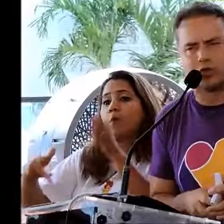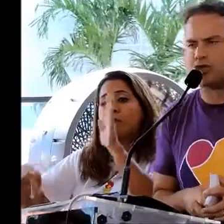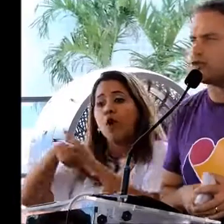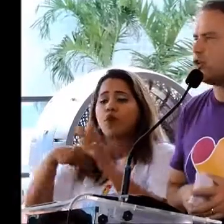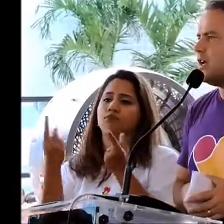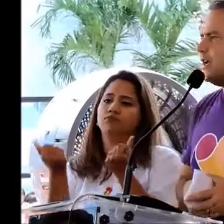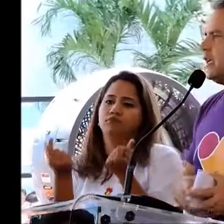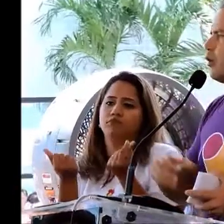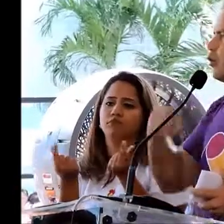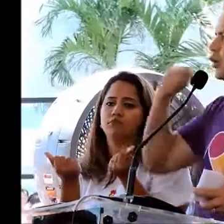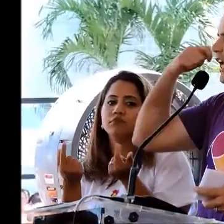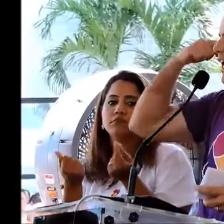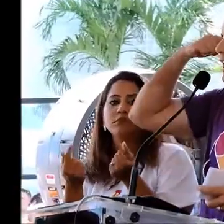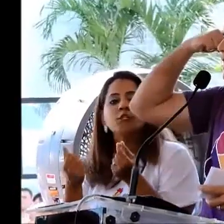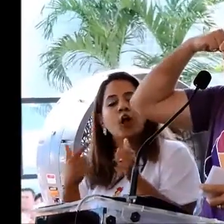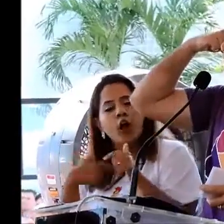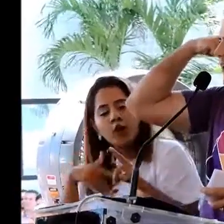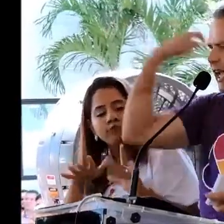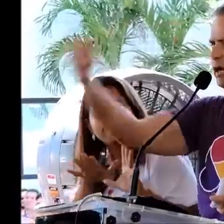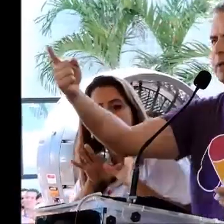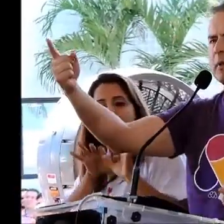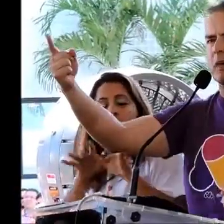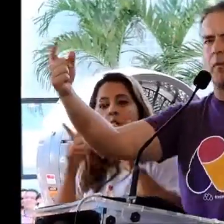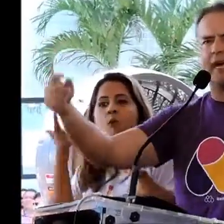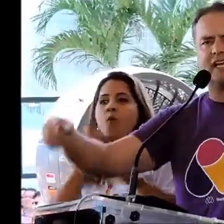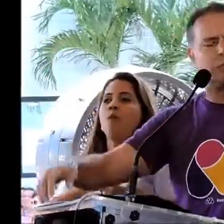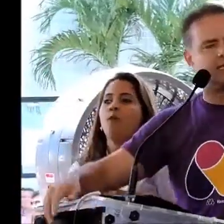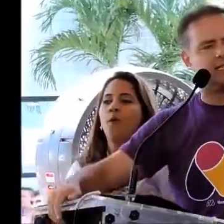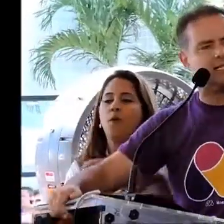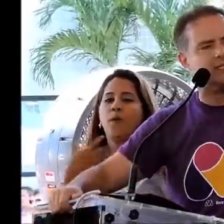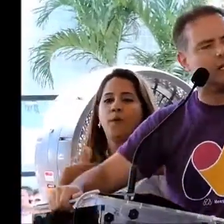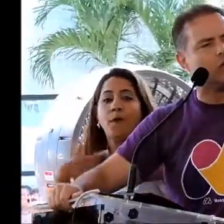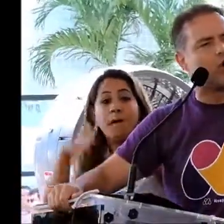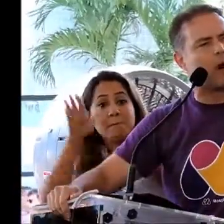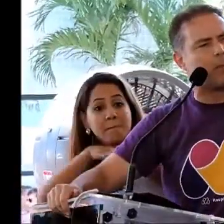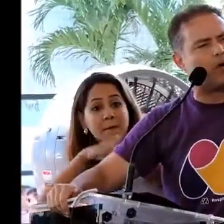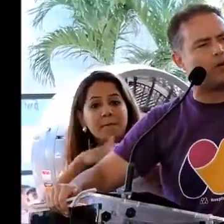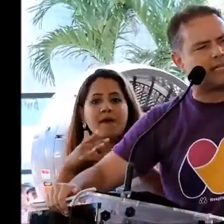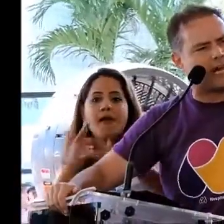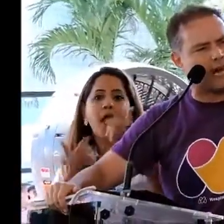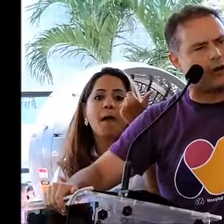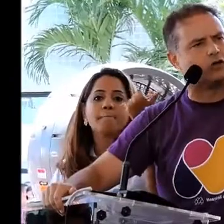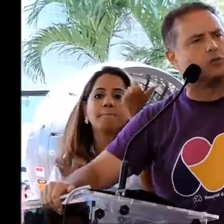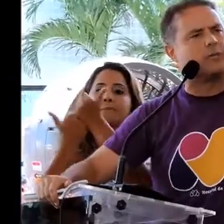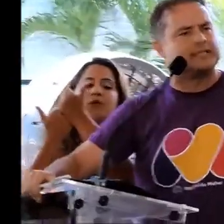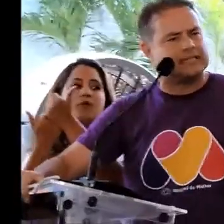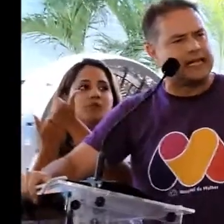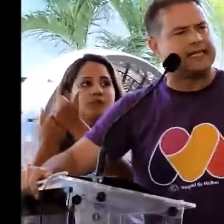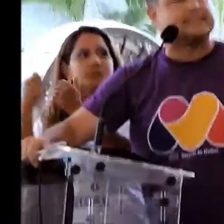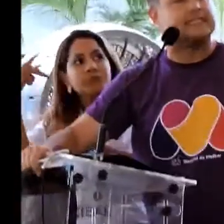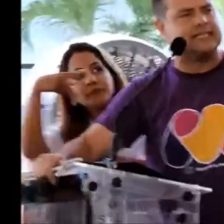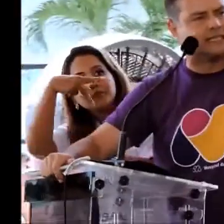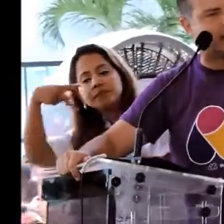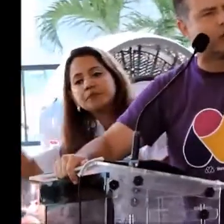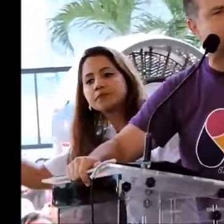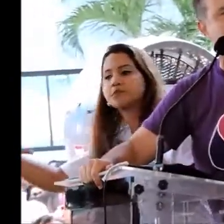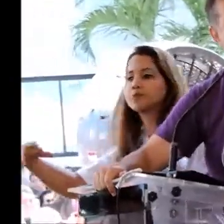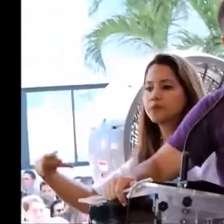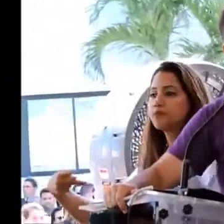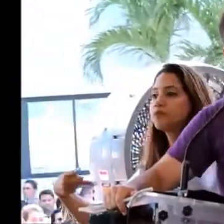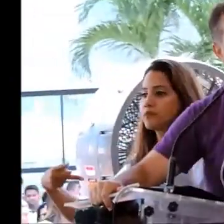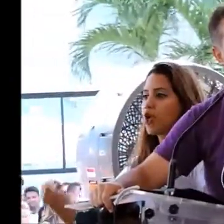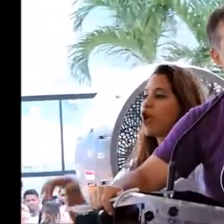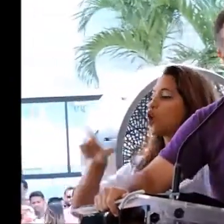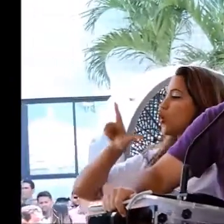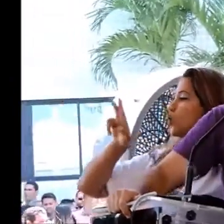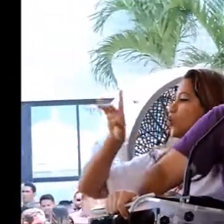próprios recursos. E eu contei, naquele primeiro momento, presidente, com o apoio integral do presidente de então,